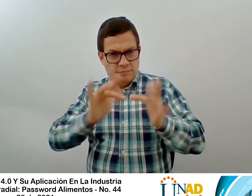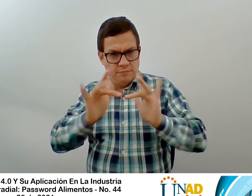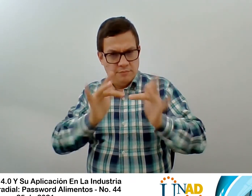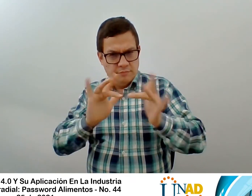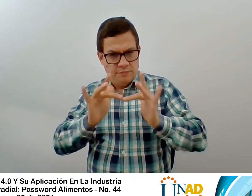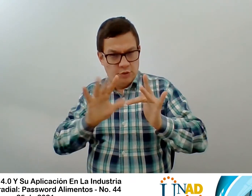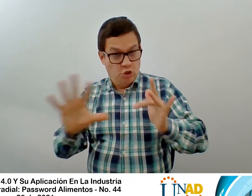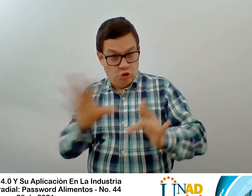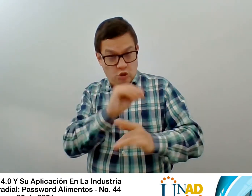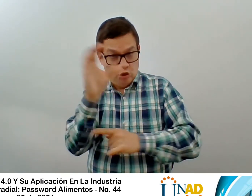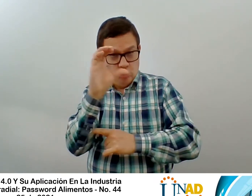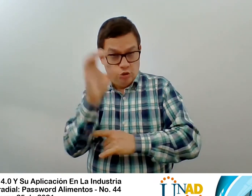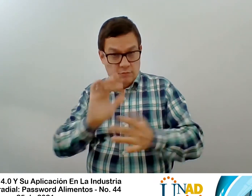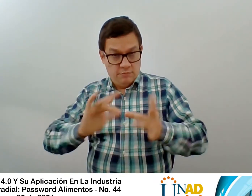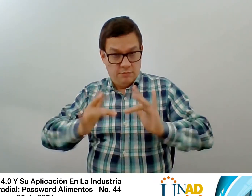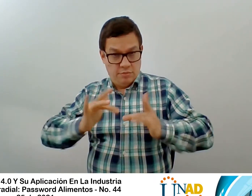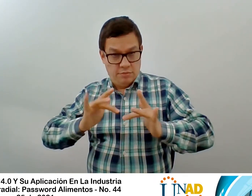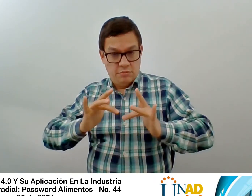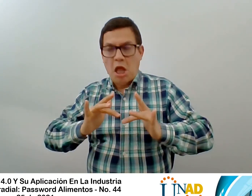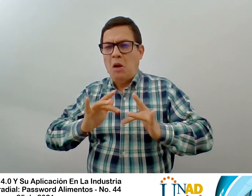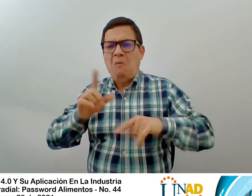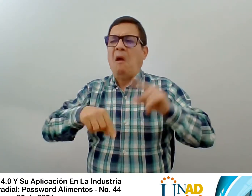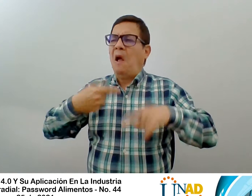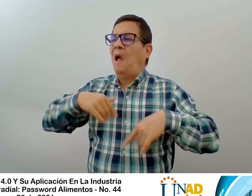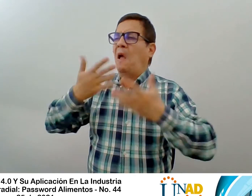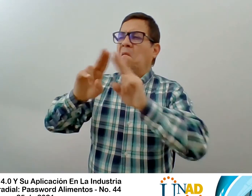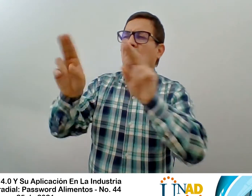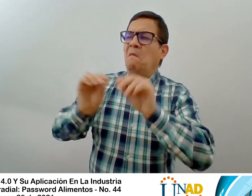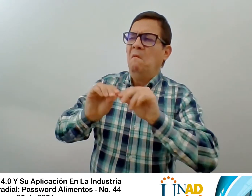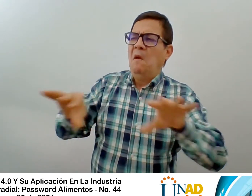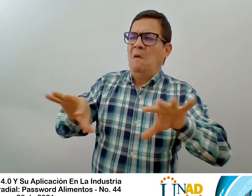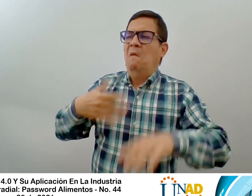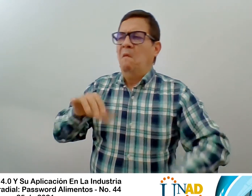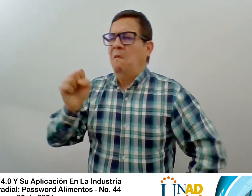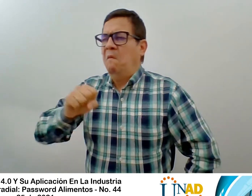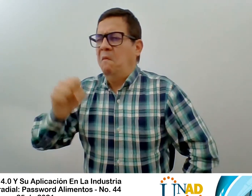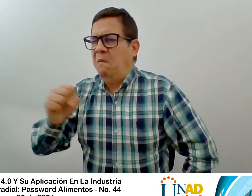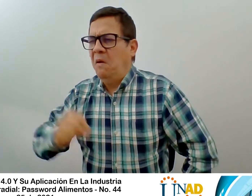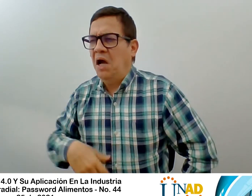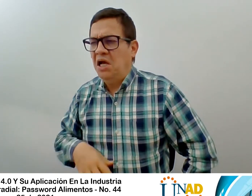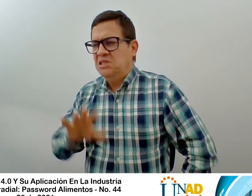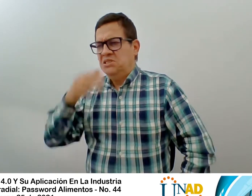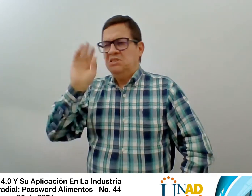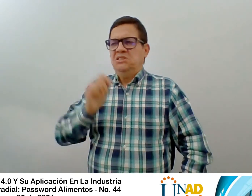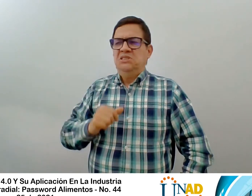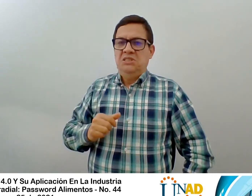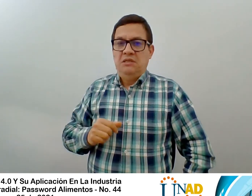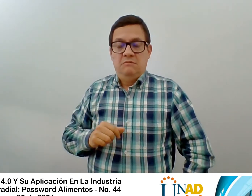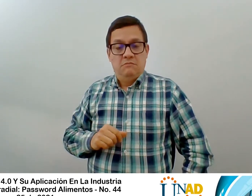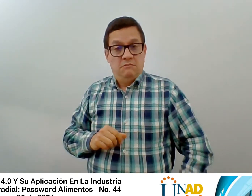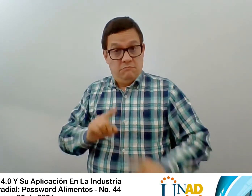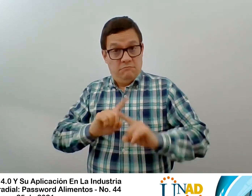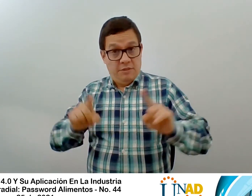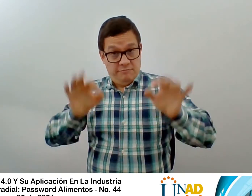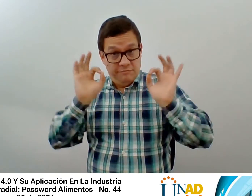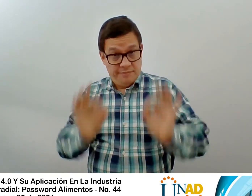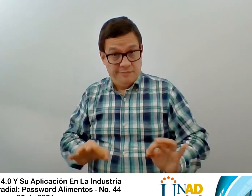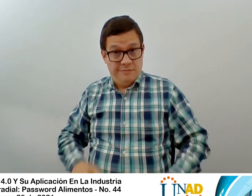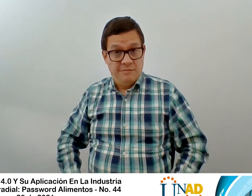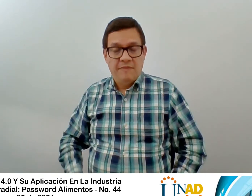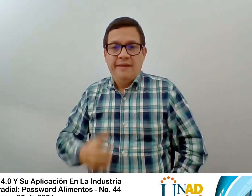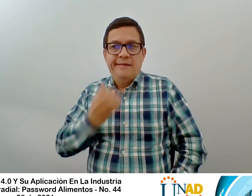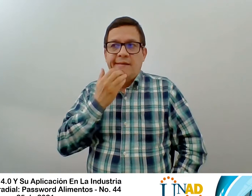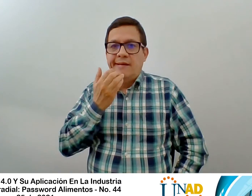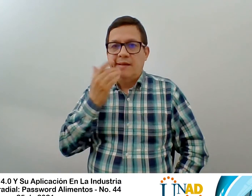una ciudad principal es muy fácil decir que yo tengo acceso a Internet y que yo podría hacer una compra por Internet, por ejemplo. Pero en